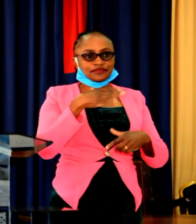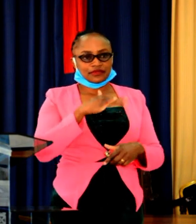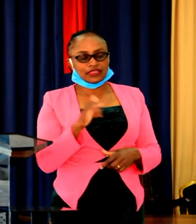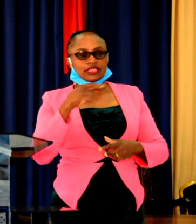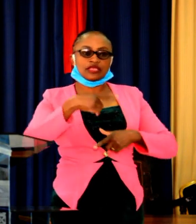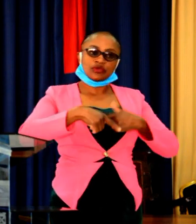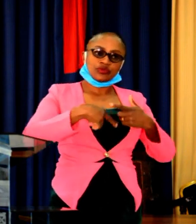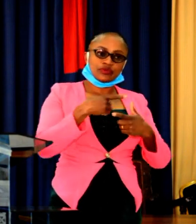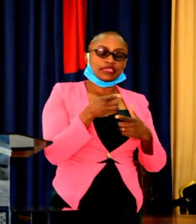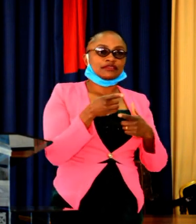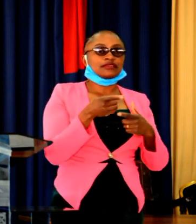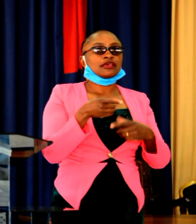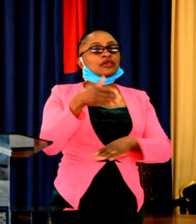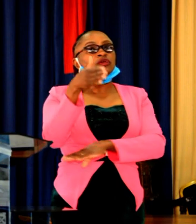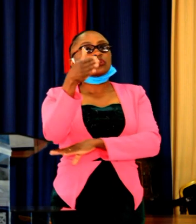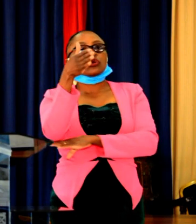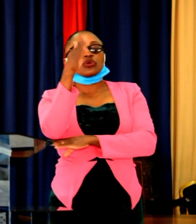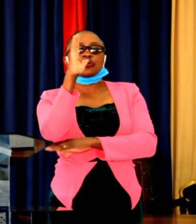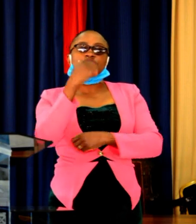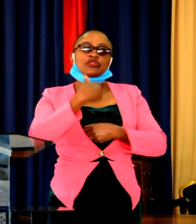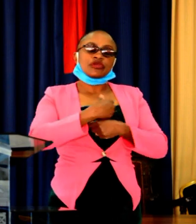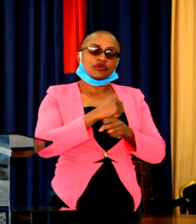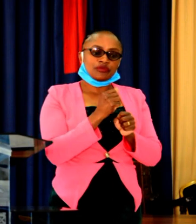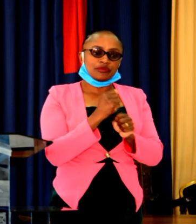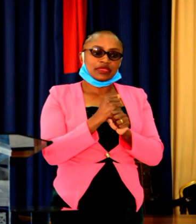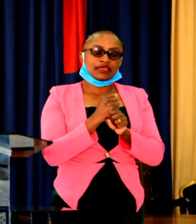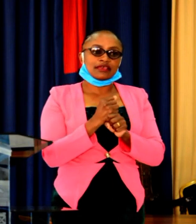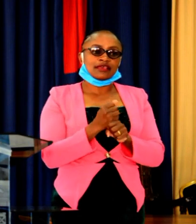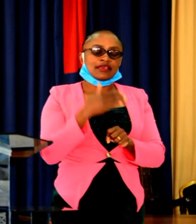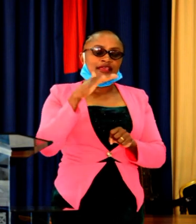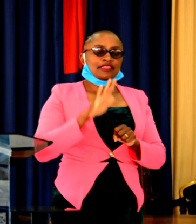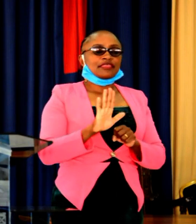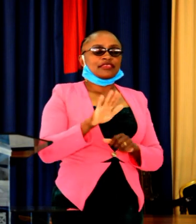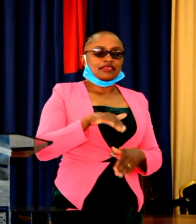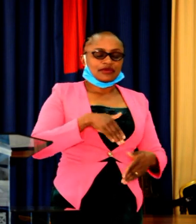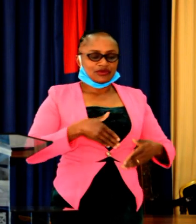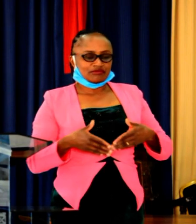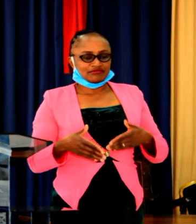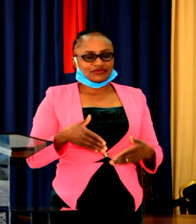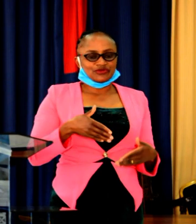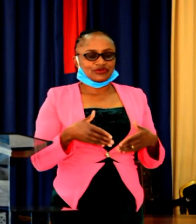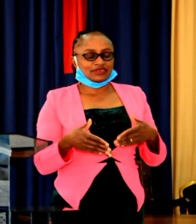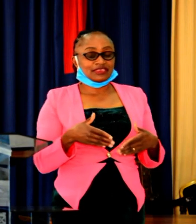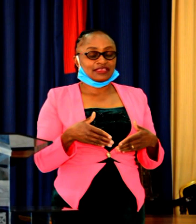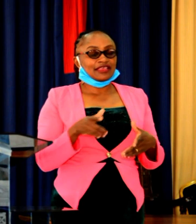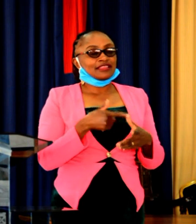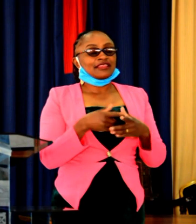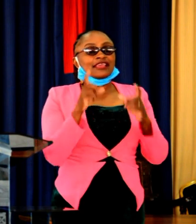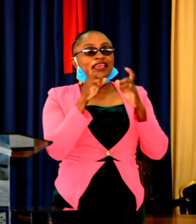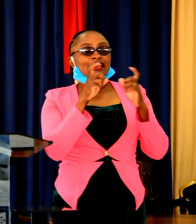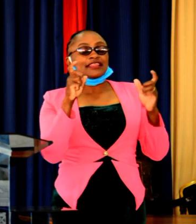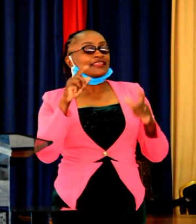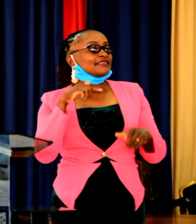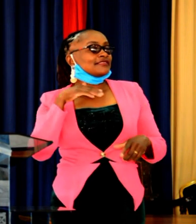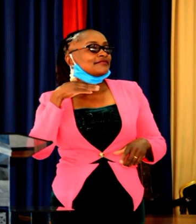kwamba Mungu akafanya kutembea kwao watu wenye ukoma, jeshi la Washami wasikie ni kana kwamba